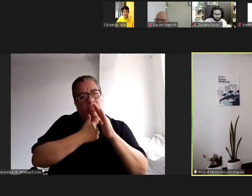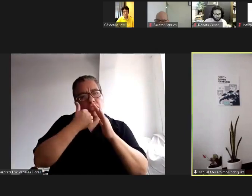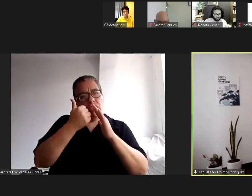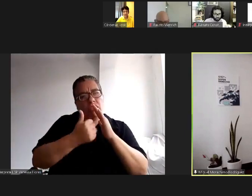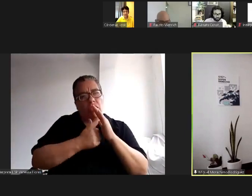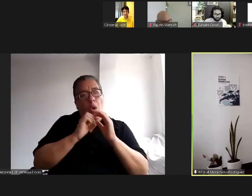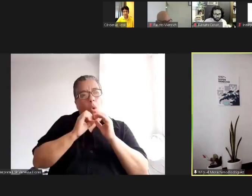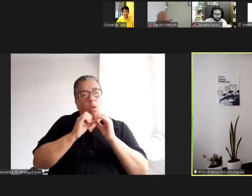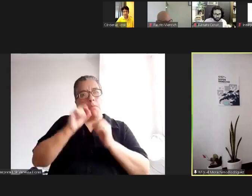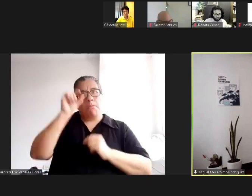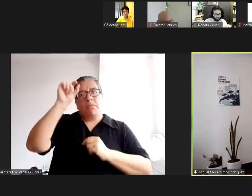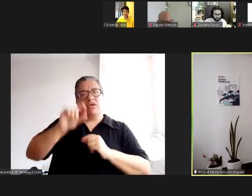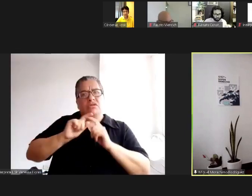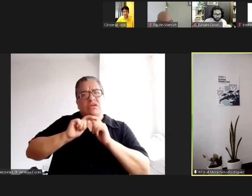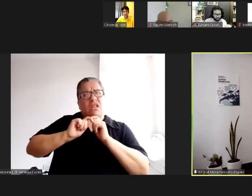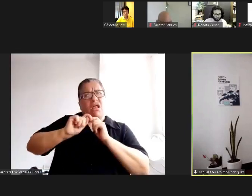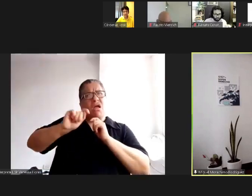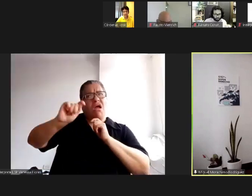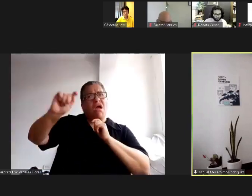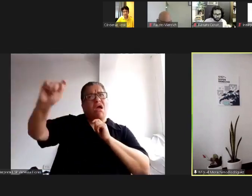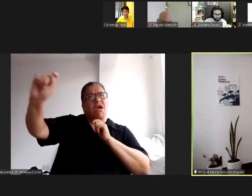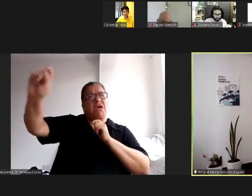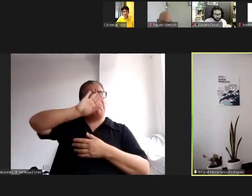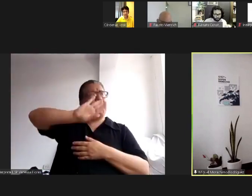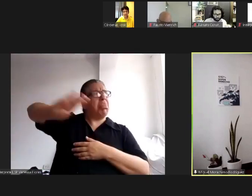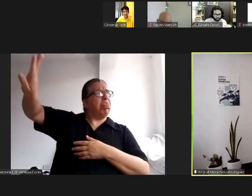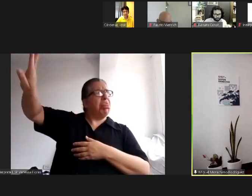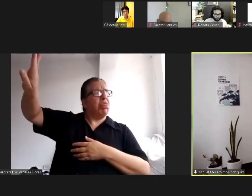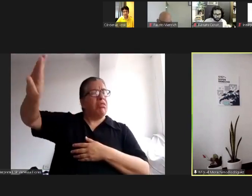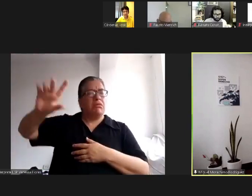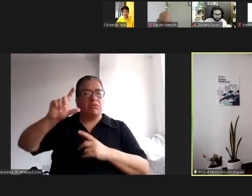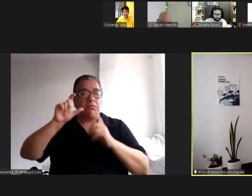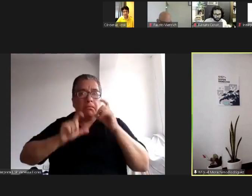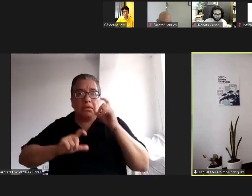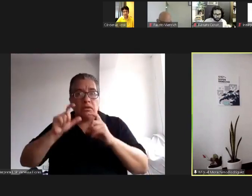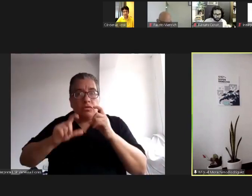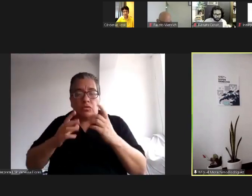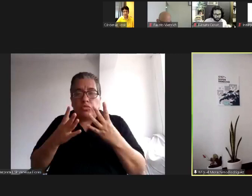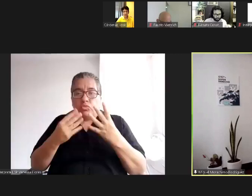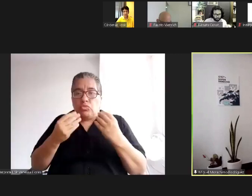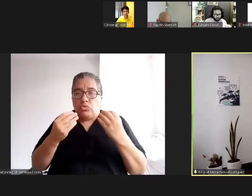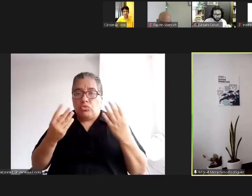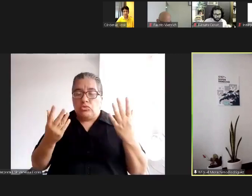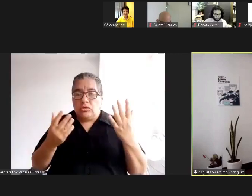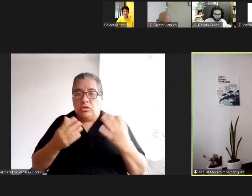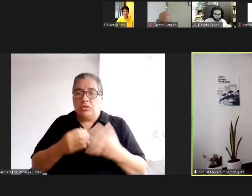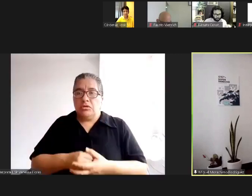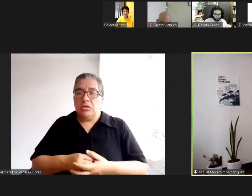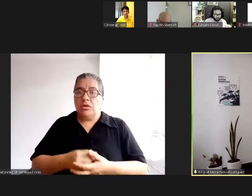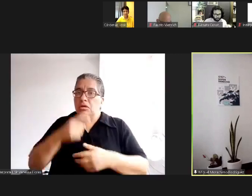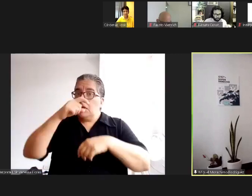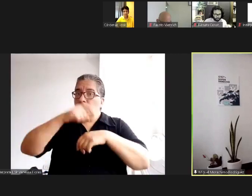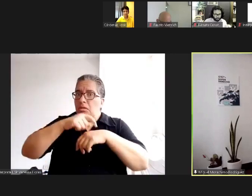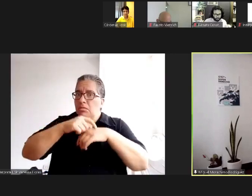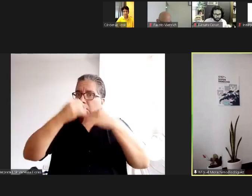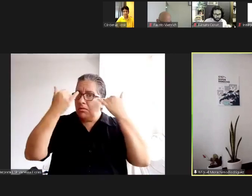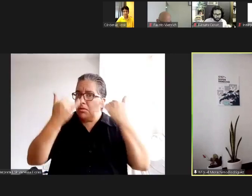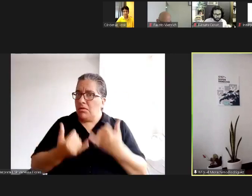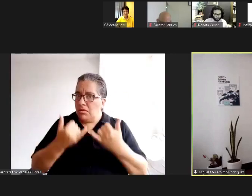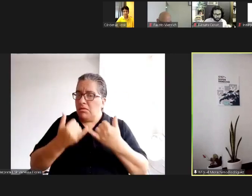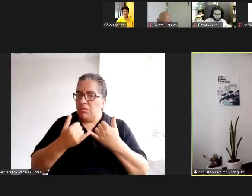quienes tenían que, de quienes, o sea, hay muchas personas con discapacidad que para quienes más bien esta época ha sido